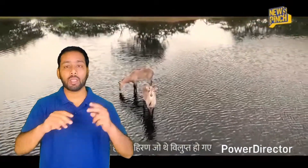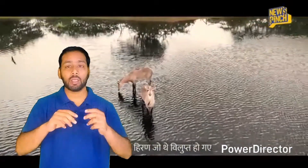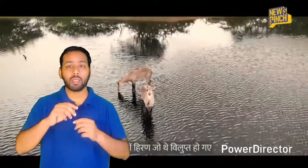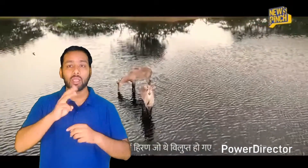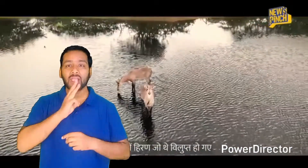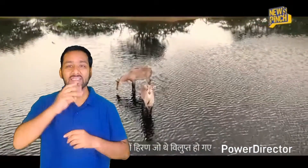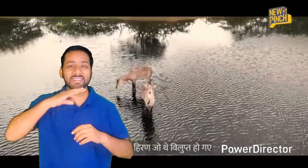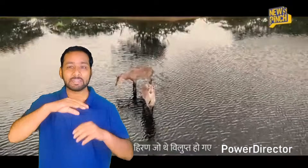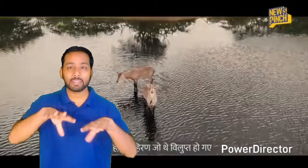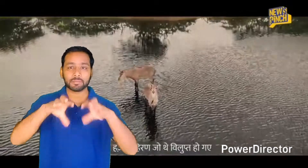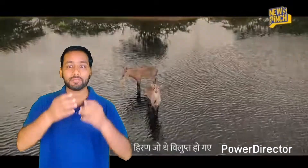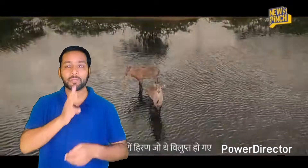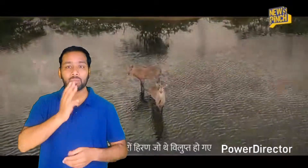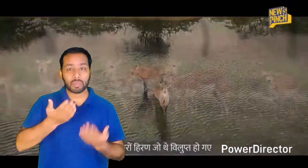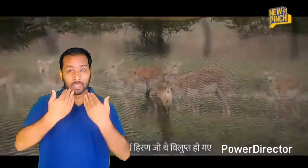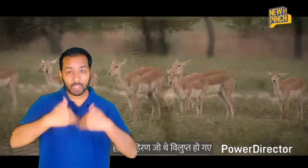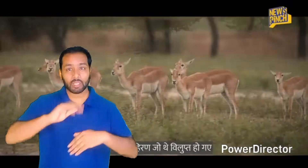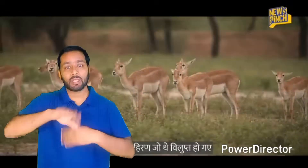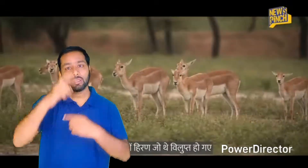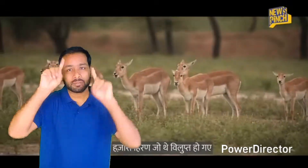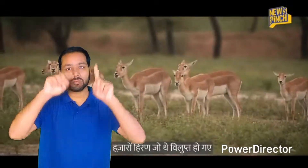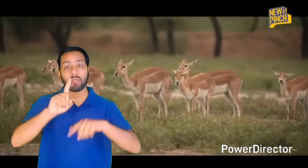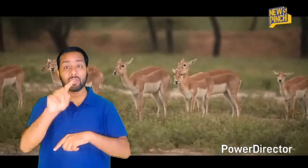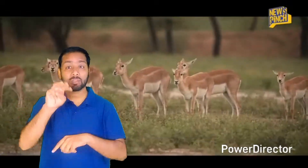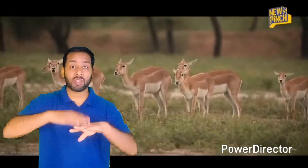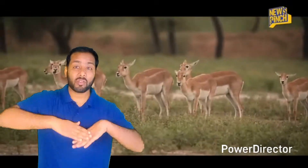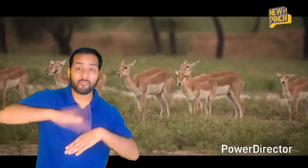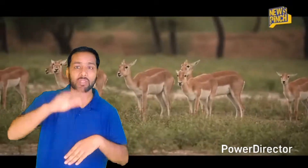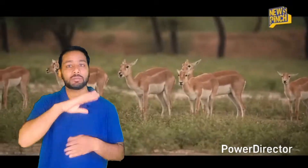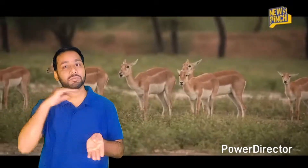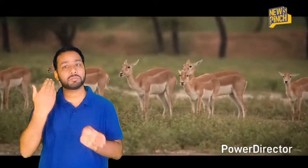हजारों हिरण जो थे इस पानी से विलुप्त हो।